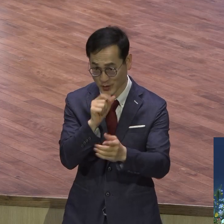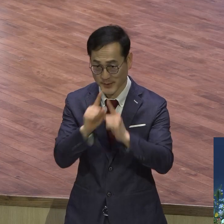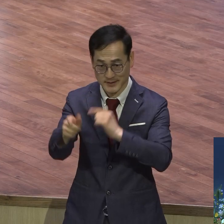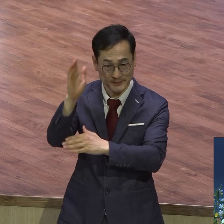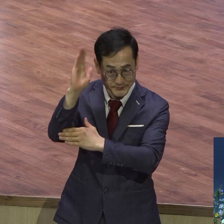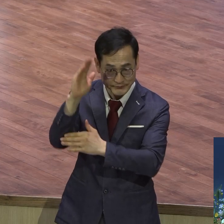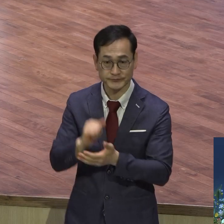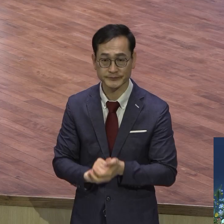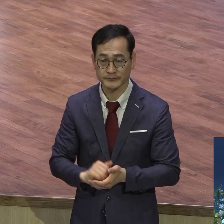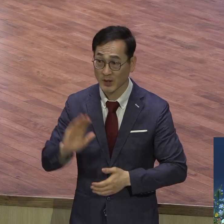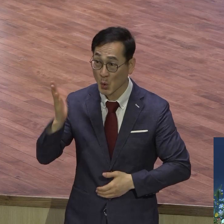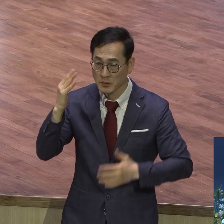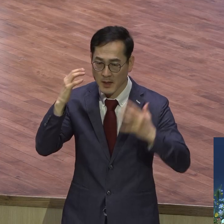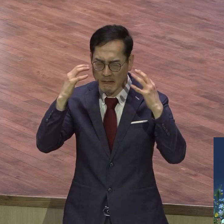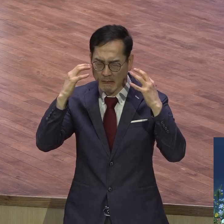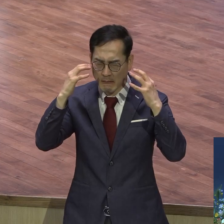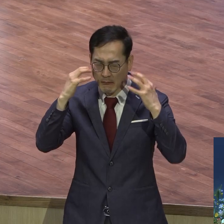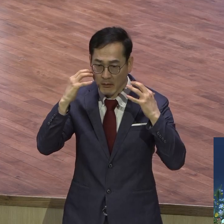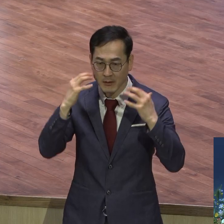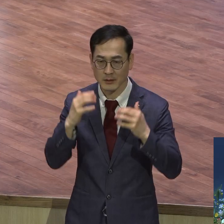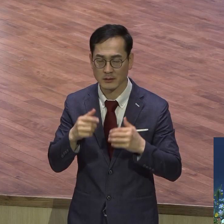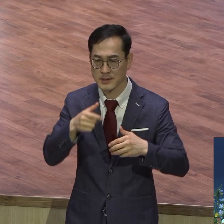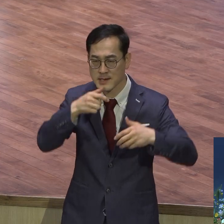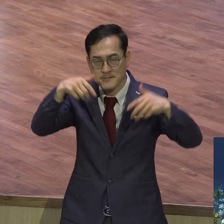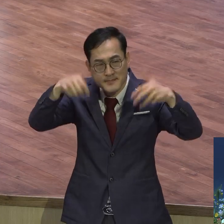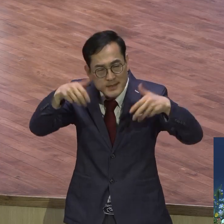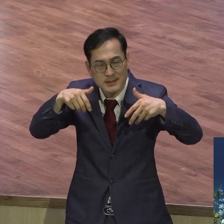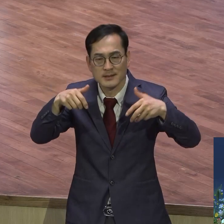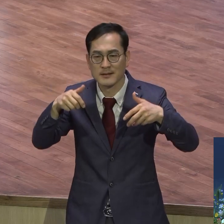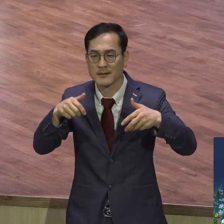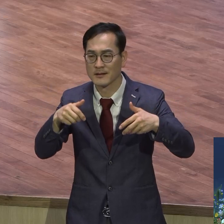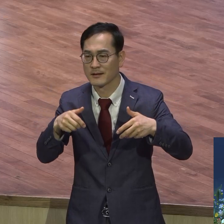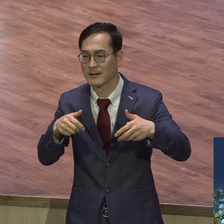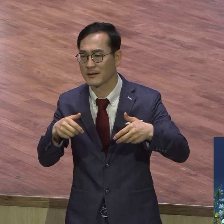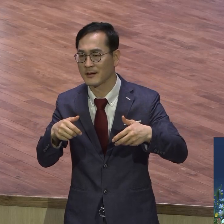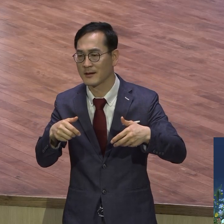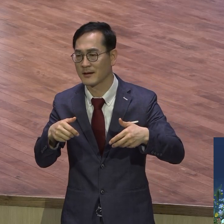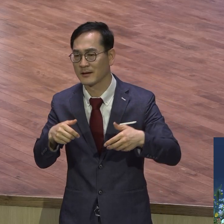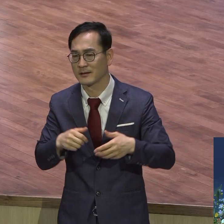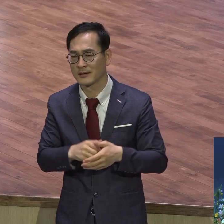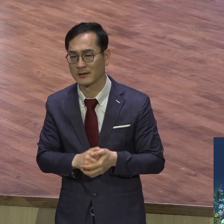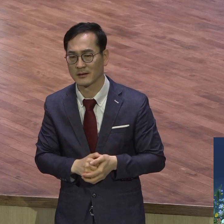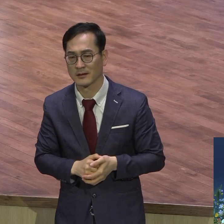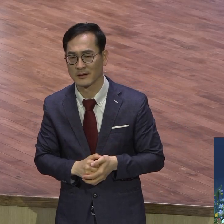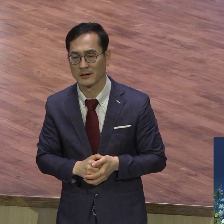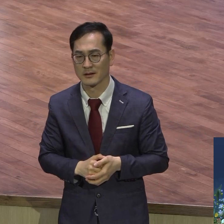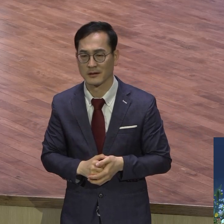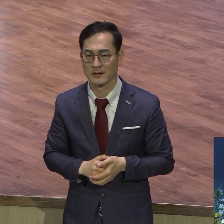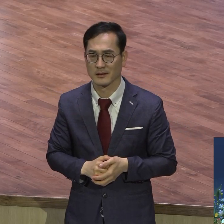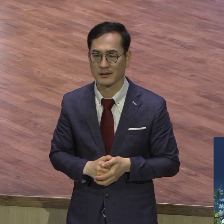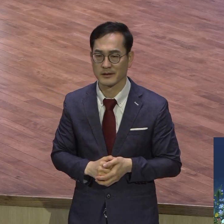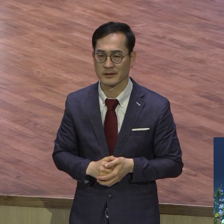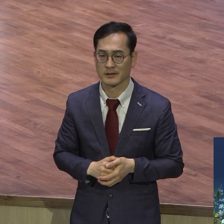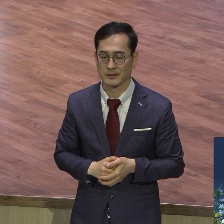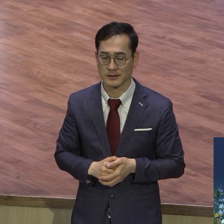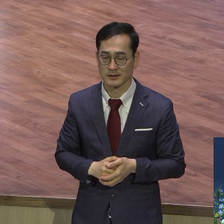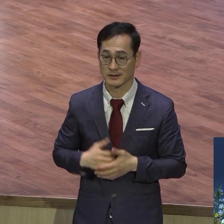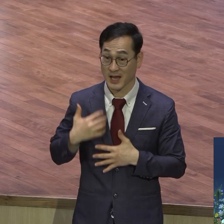폭염이 또 그렇게 장마가 반복되면서 모두 다 신체 리듬이 그렇게